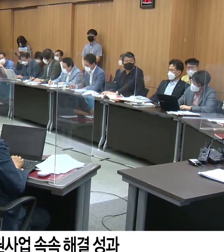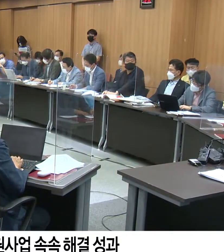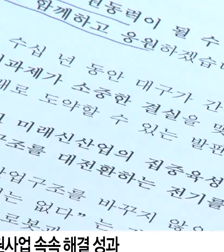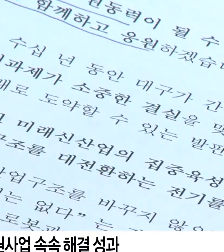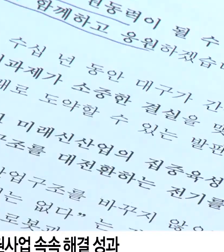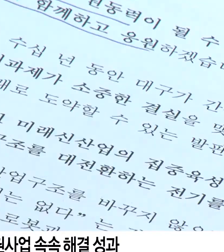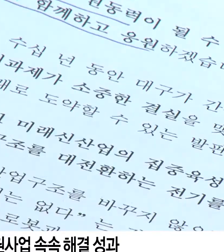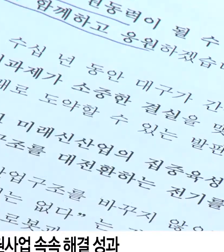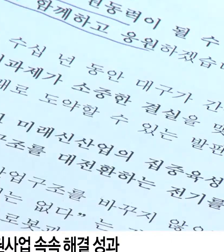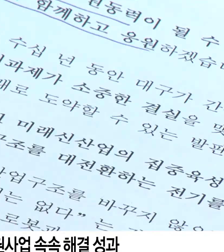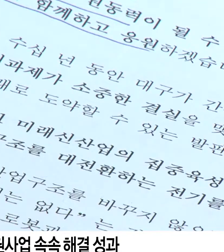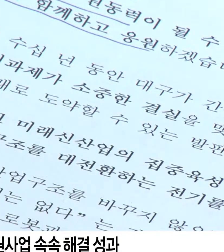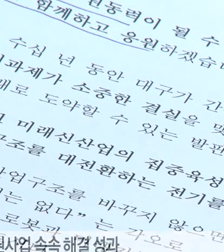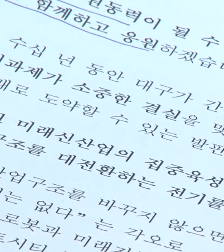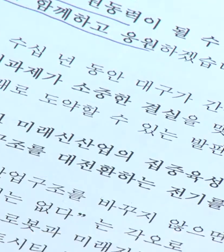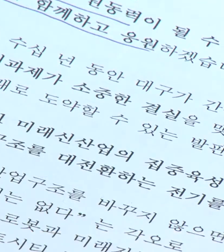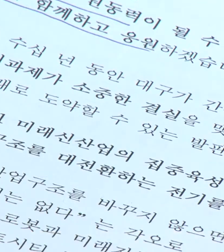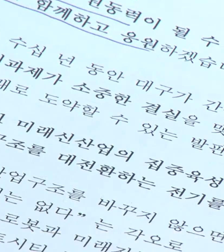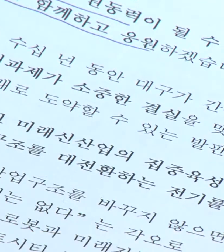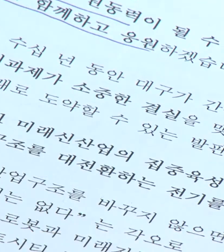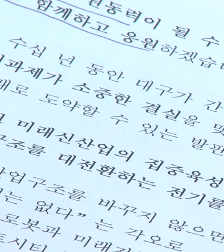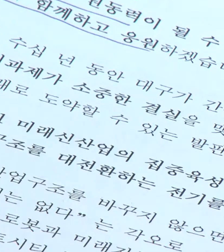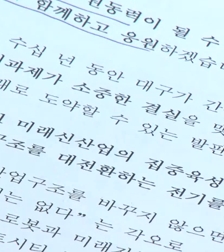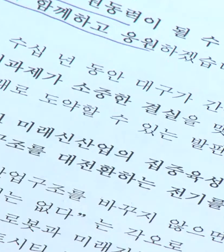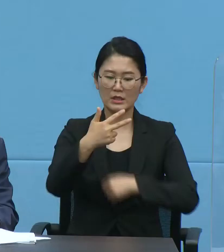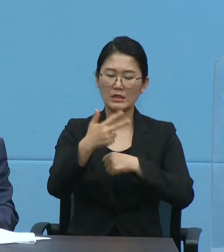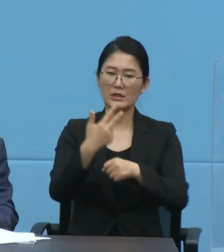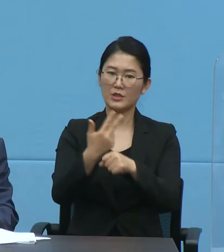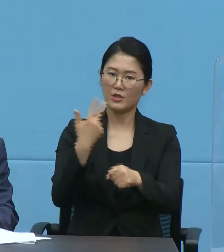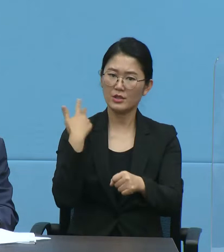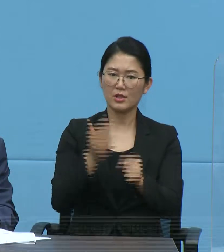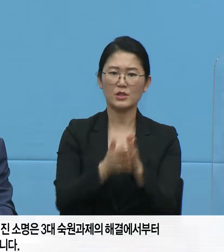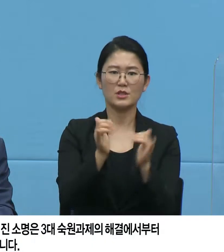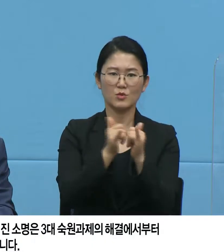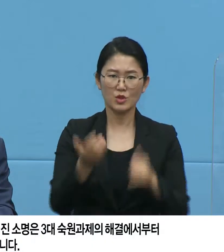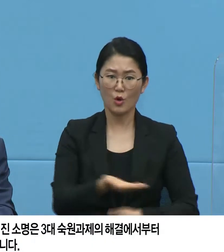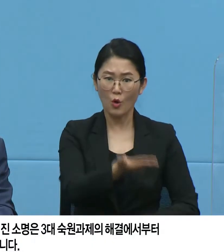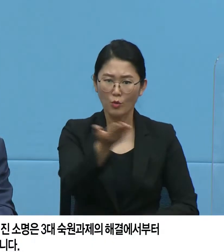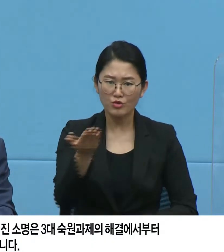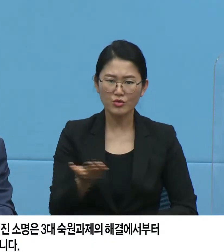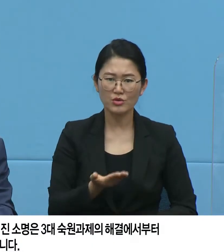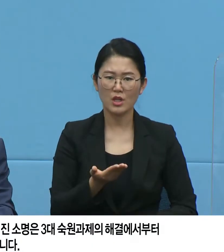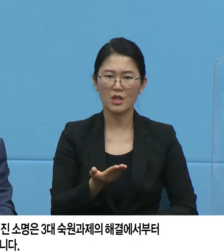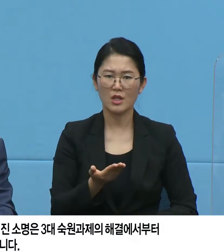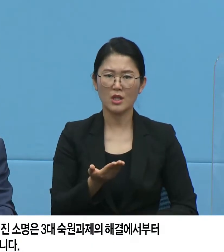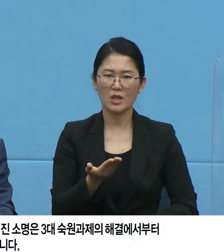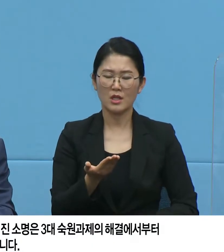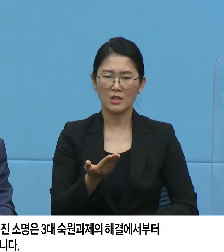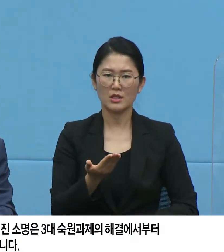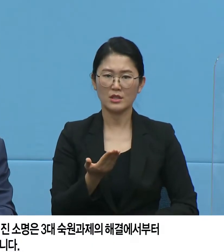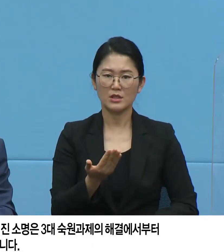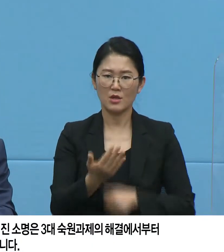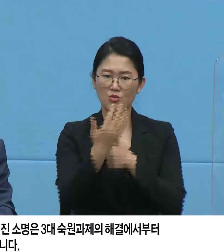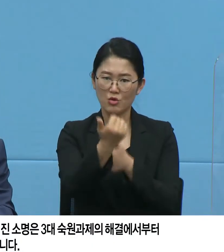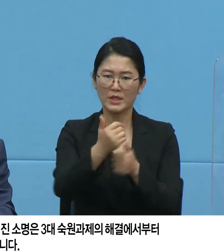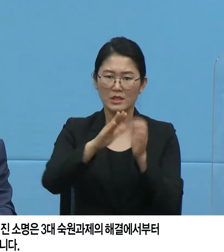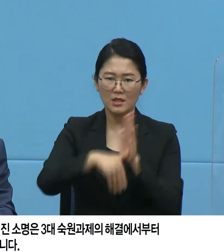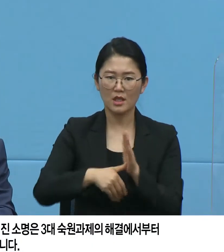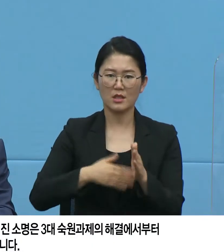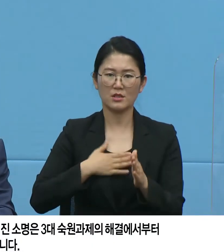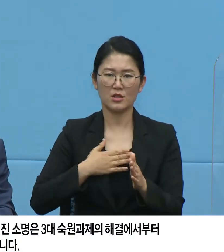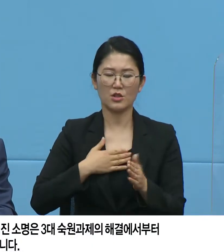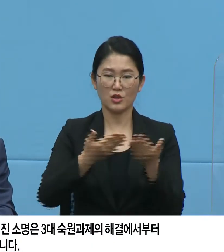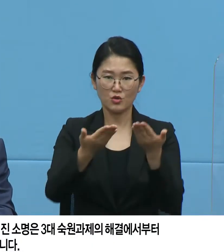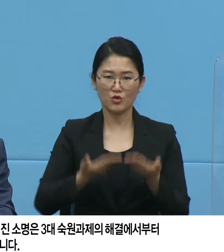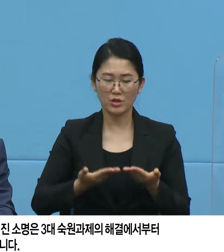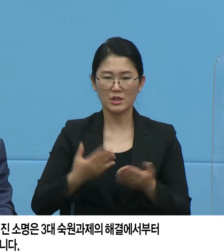도약하는 발판을 마련했다고 평가했습니다. 7년 전 시민 여러분의 부름을 받을 당시 제게 주어진